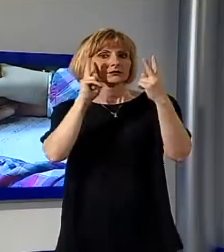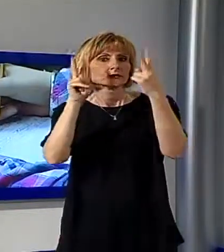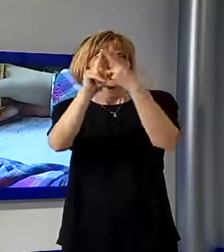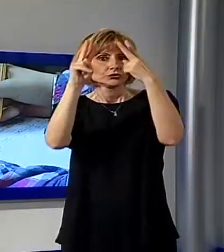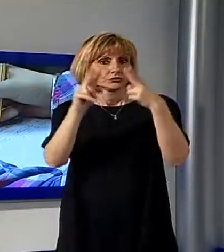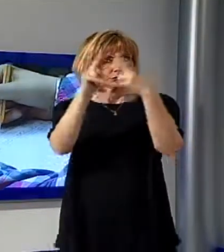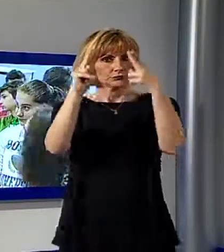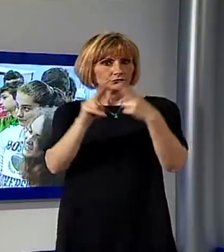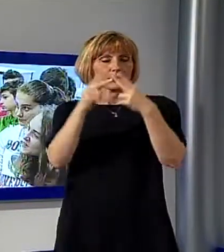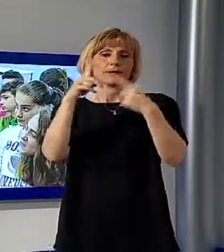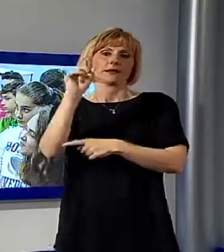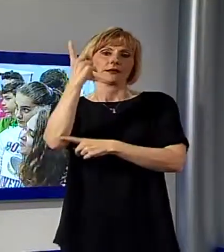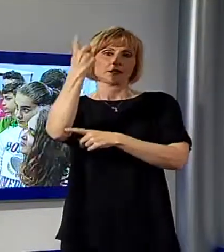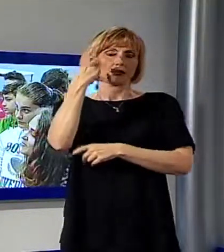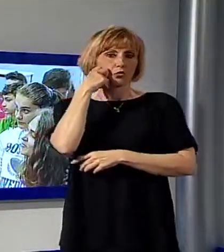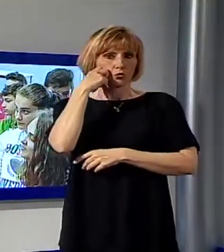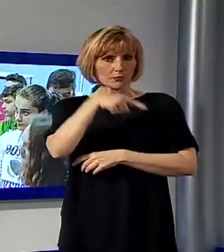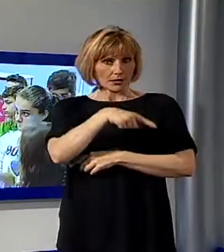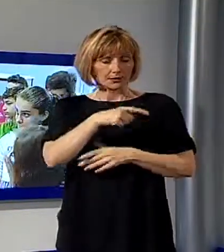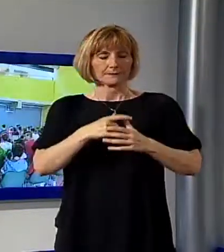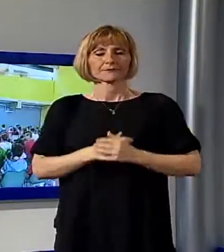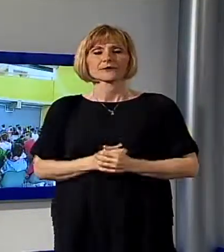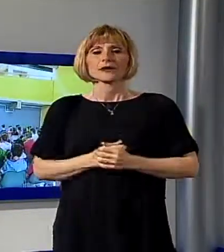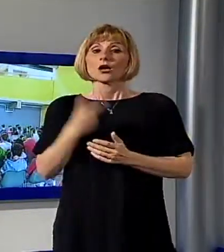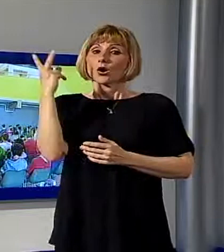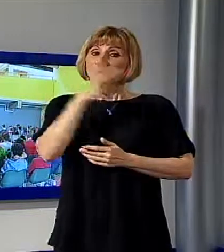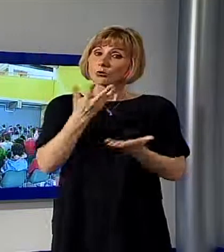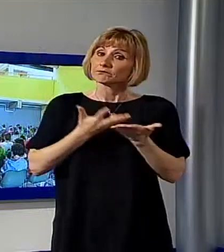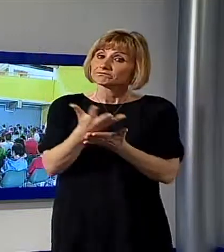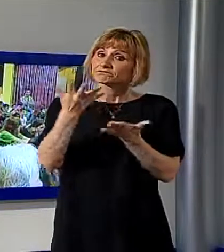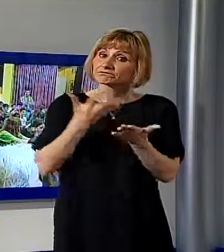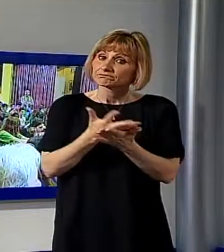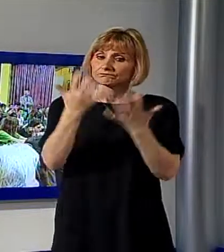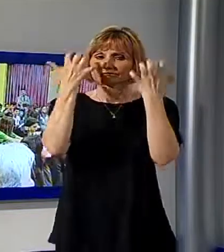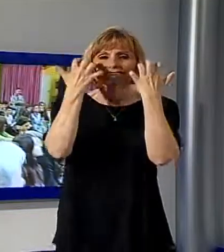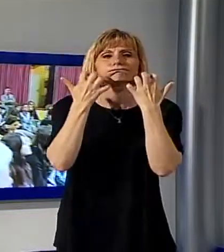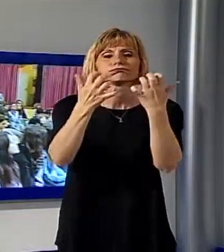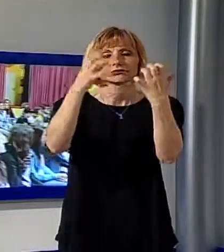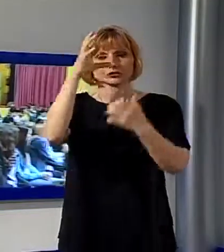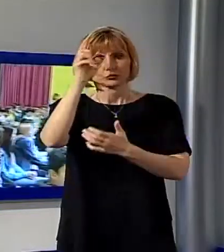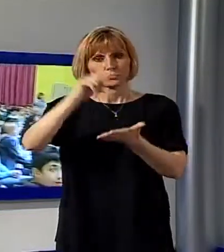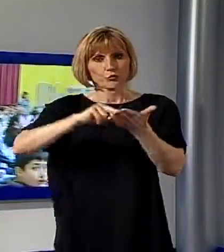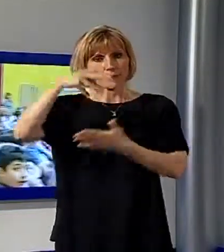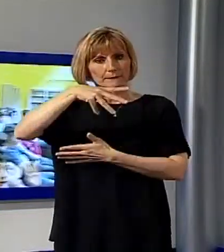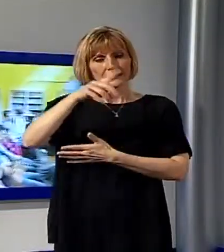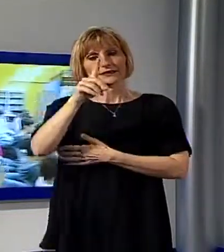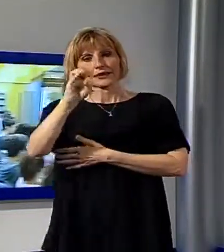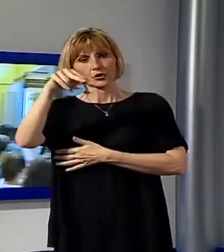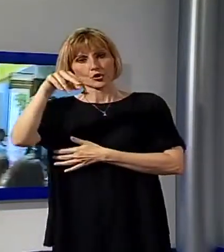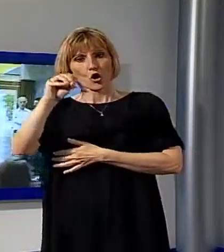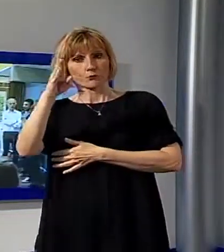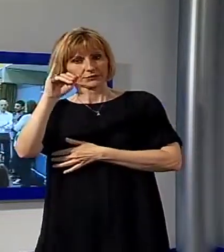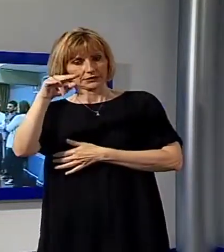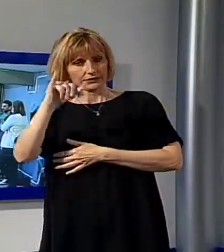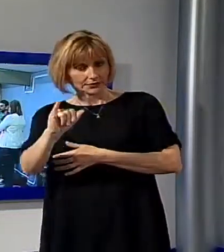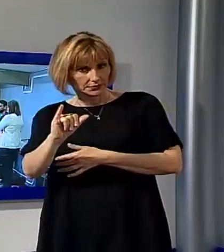diritti umani. A Lucca hanno parlato agli studenti della scuola media Custer De Nobili, che nel corso dell'anno scolastico, insieme agli